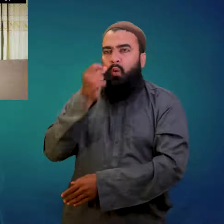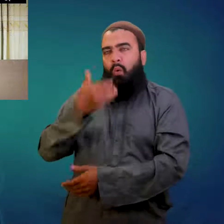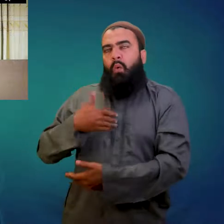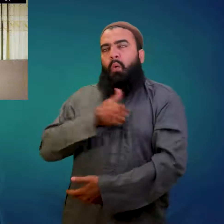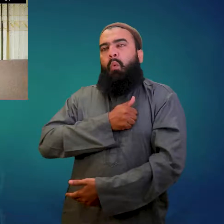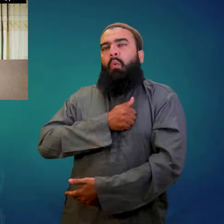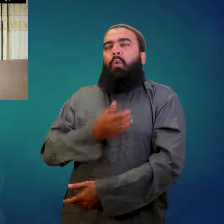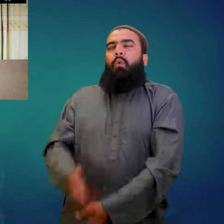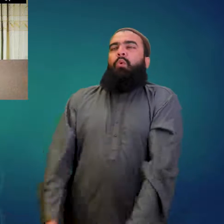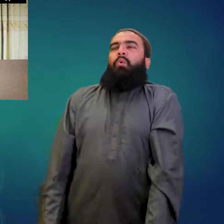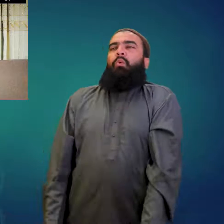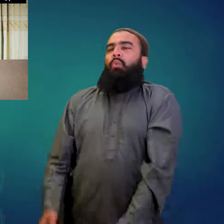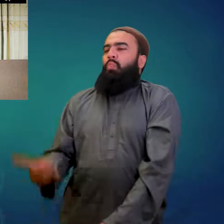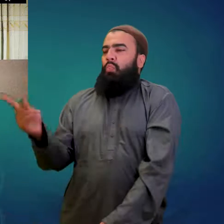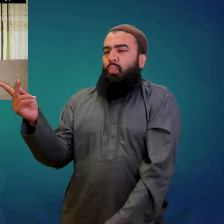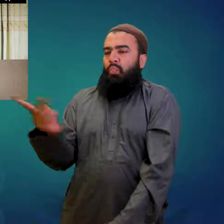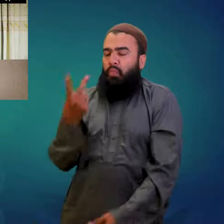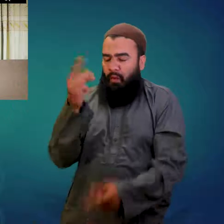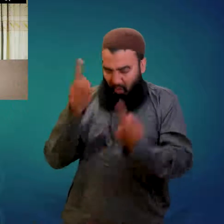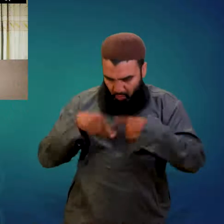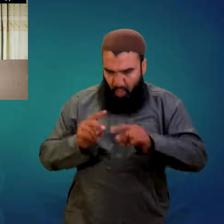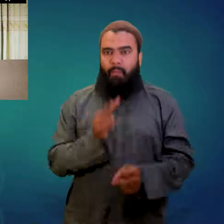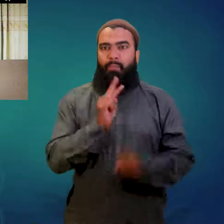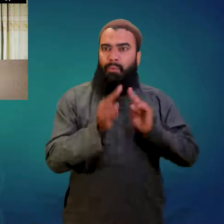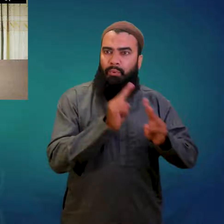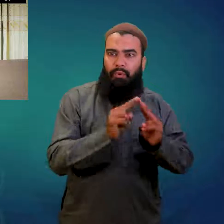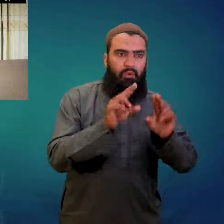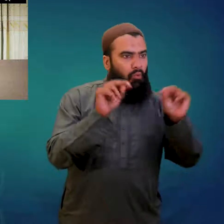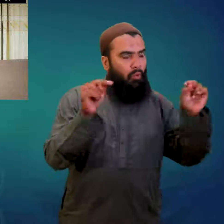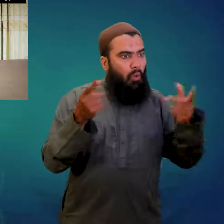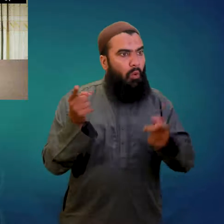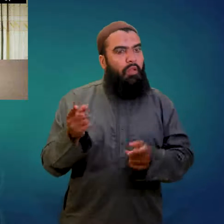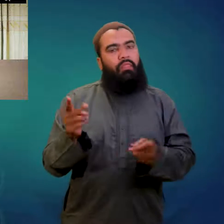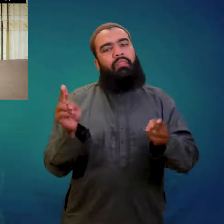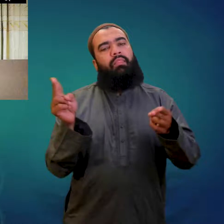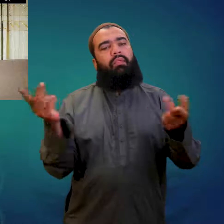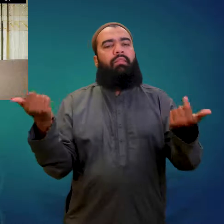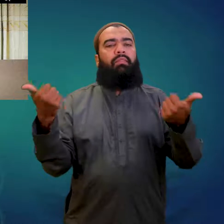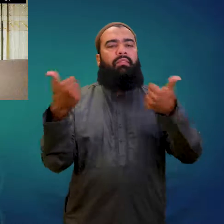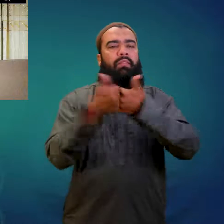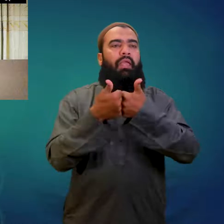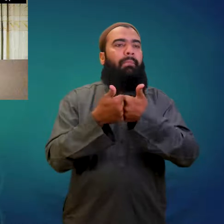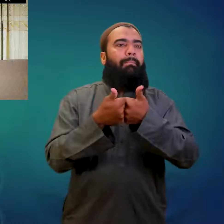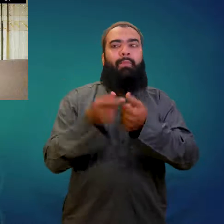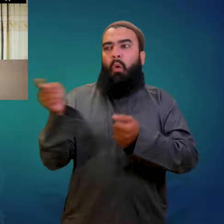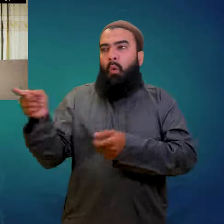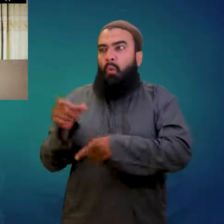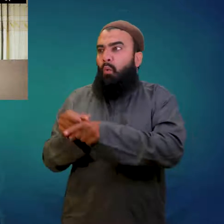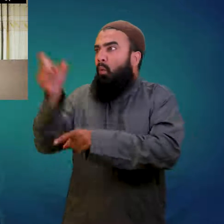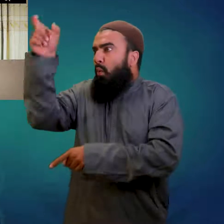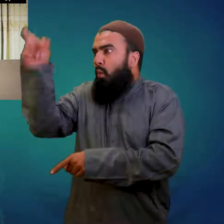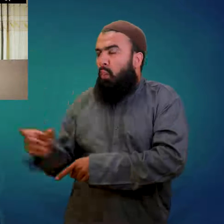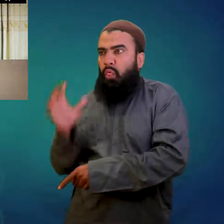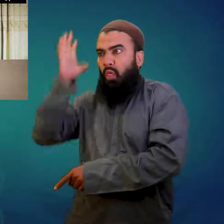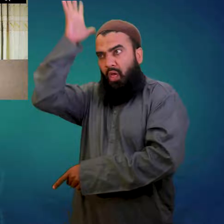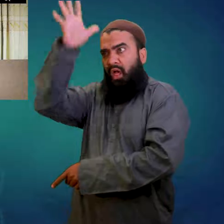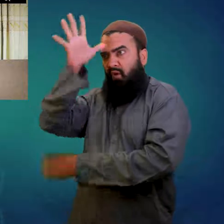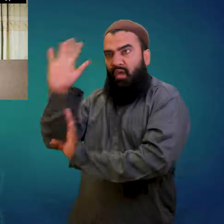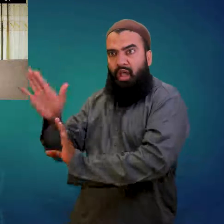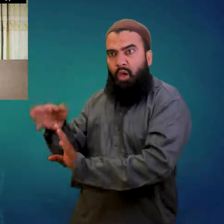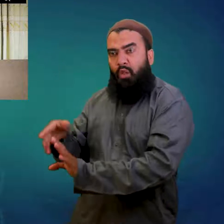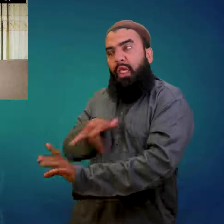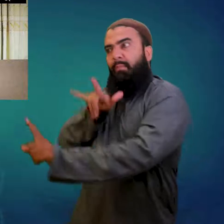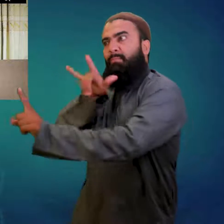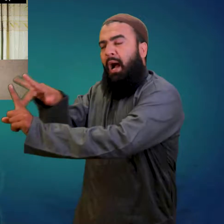زندگی سے یہ لوگ مایوس ہیں، یعنی جس طرح ان کے دوبارہ زندہ ہونے کا یقین نہیں انہیں، اسی طرح قیامت کے قائم ہونے کا بھی